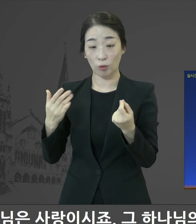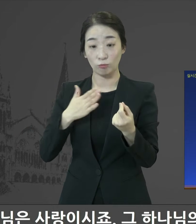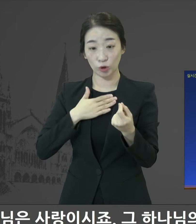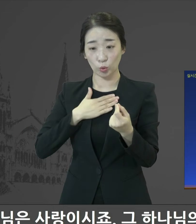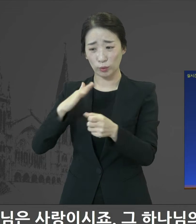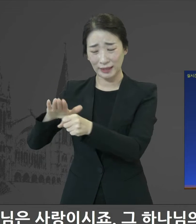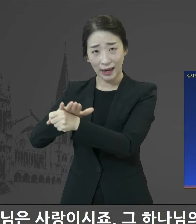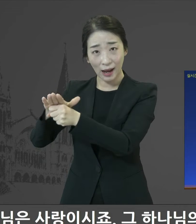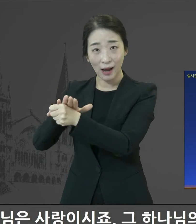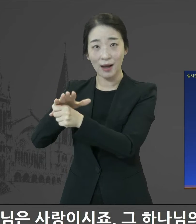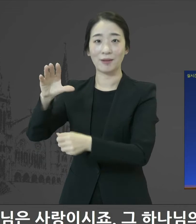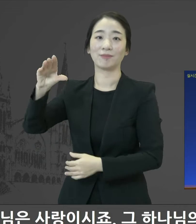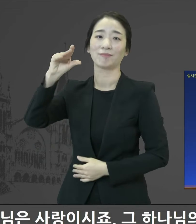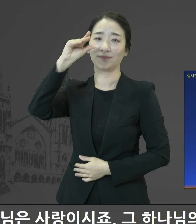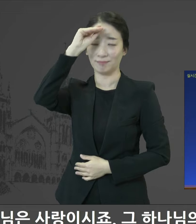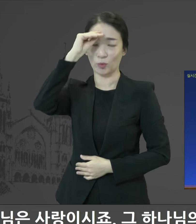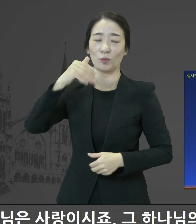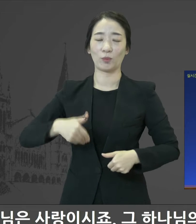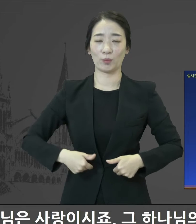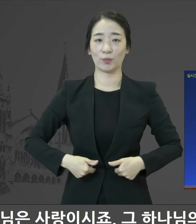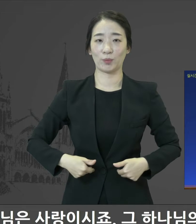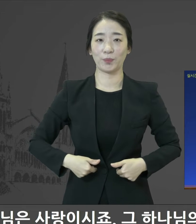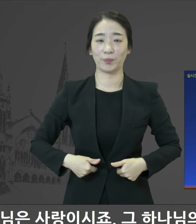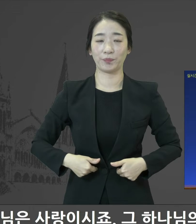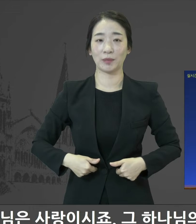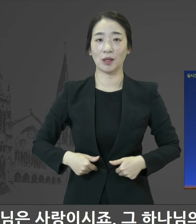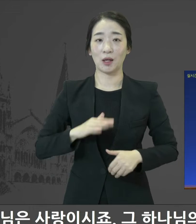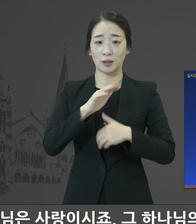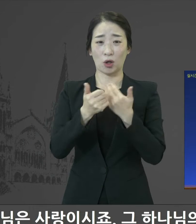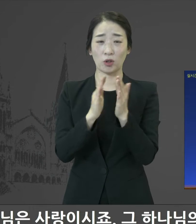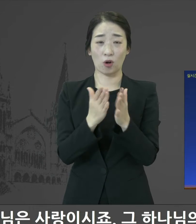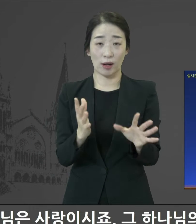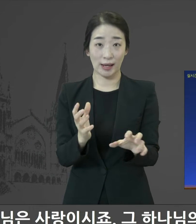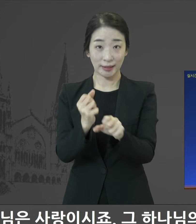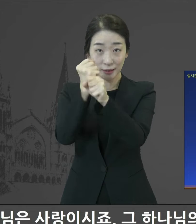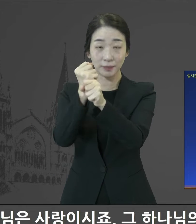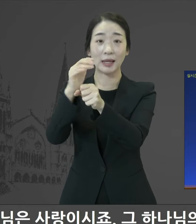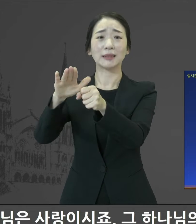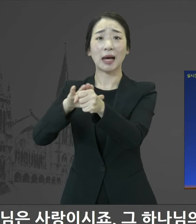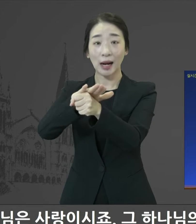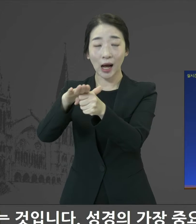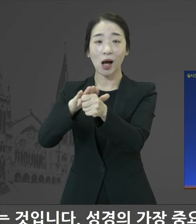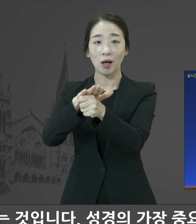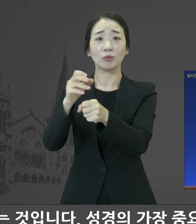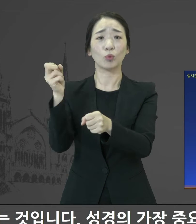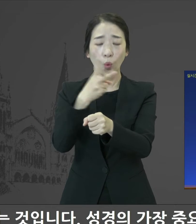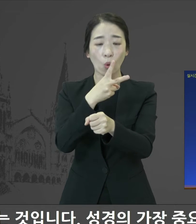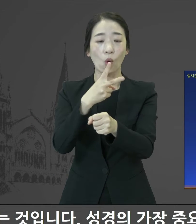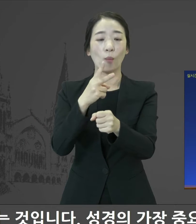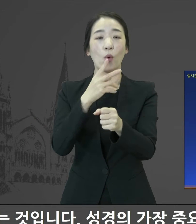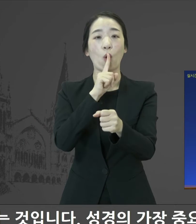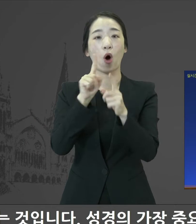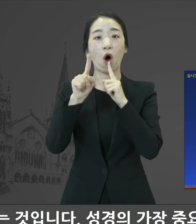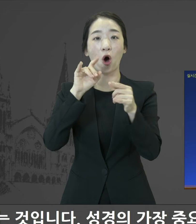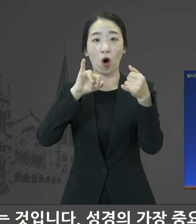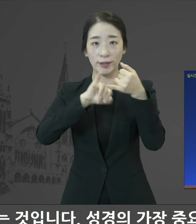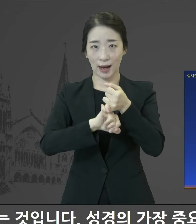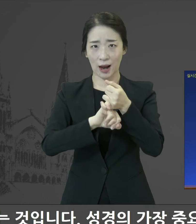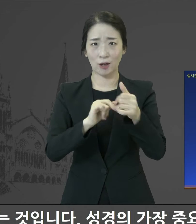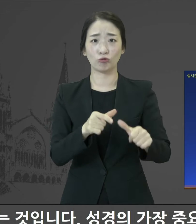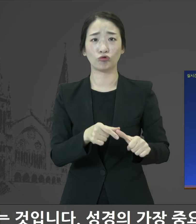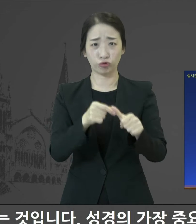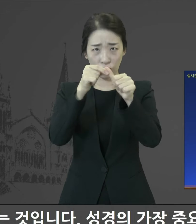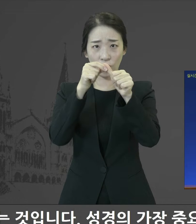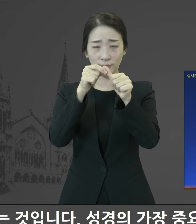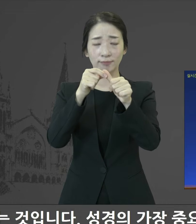성경의 가장 중요한 주제는 사실은 사랑은 아닙니다. 하나님의 언약, 구원, 이런 것들이 중심이죠. 하나님의 나라, 이런